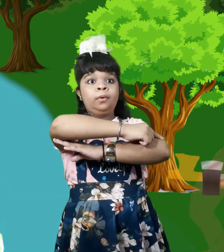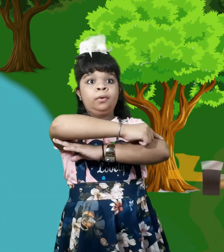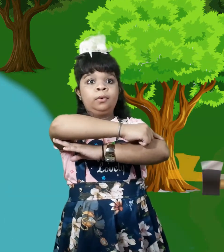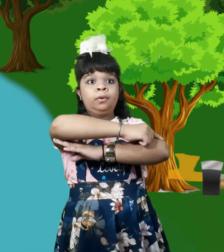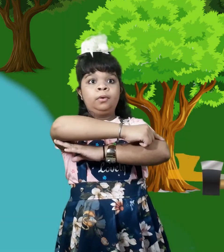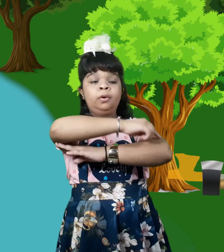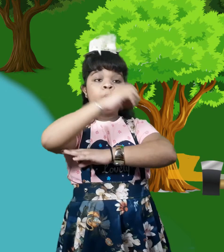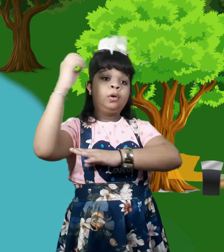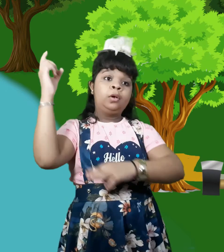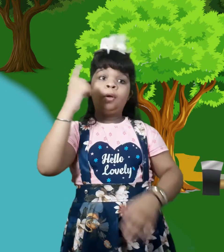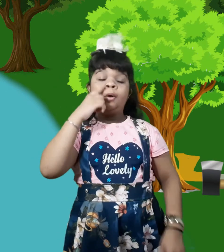सोने की,